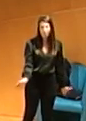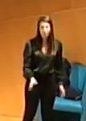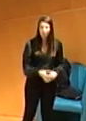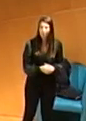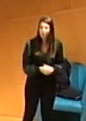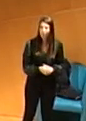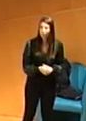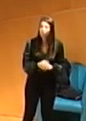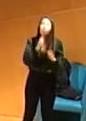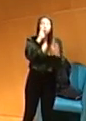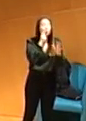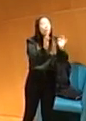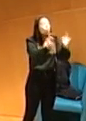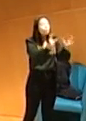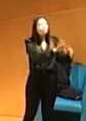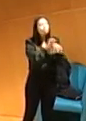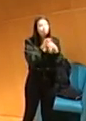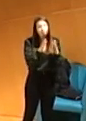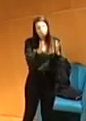Et vous voyez, pour rebondir là-dessus, c'est que